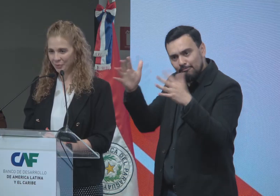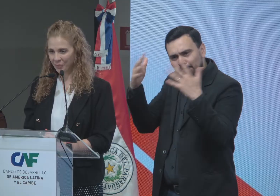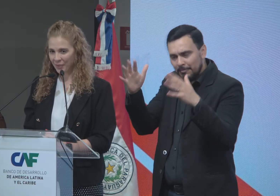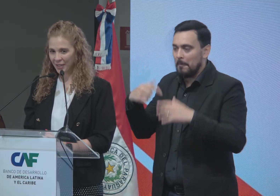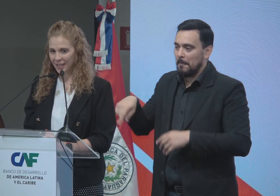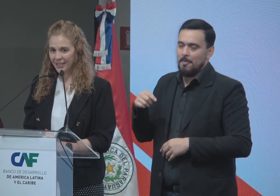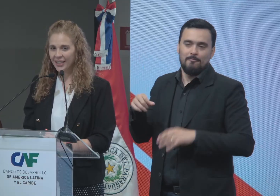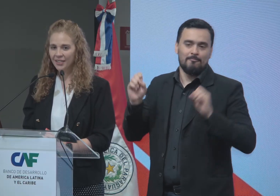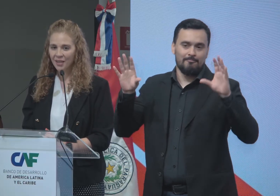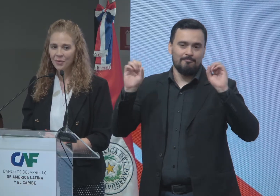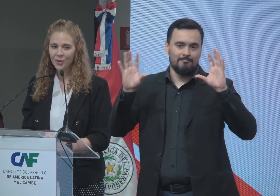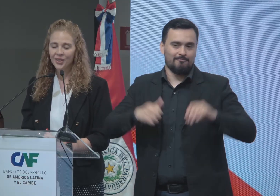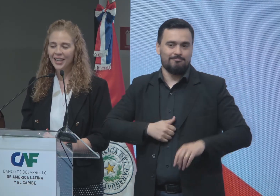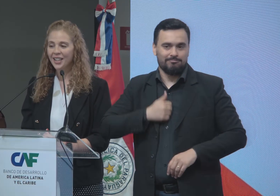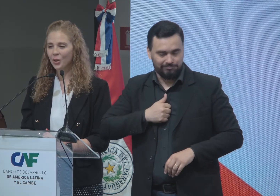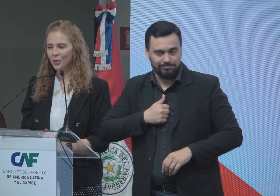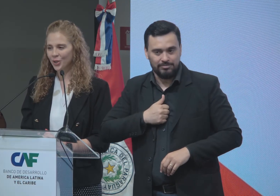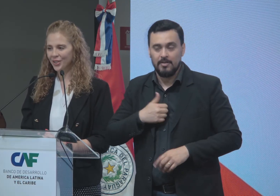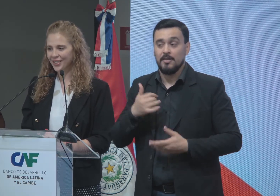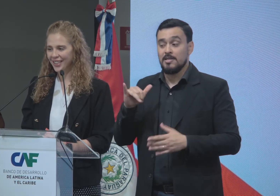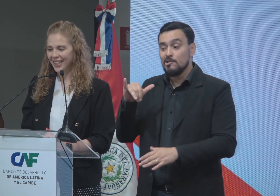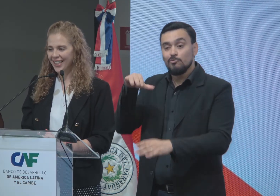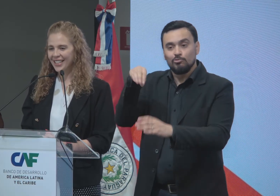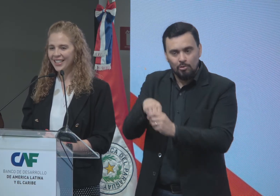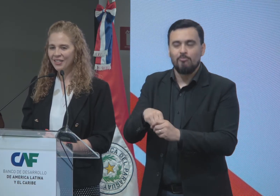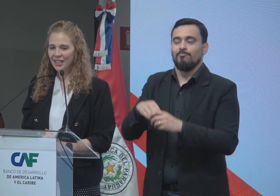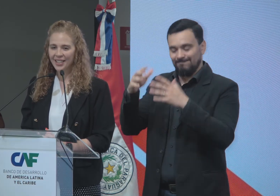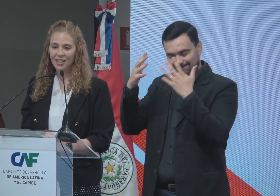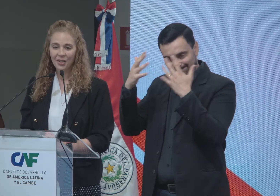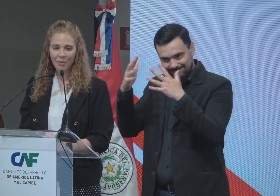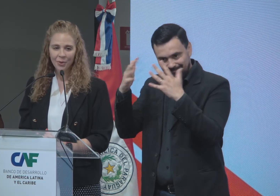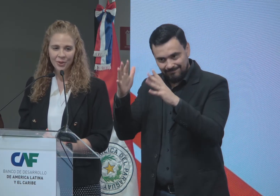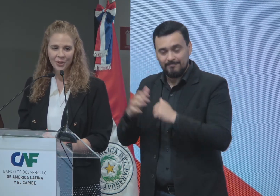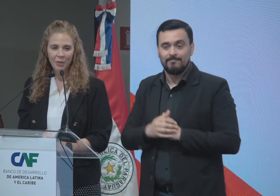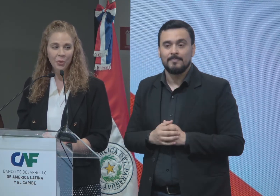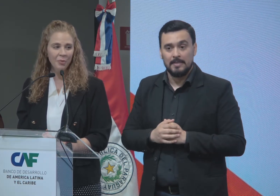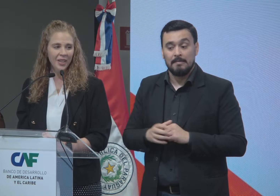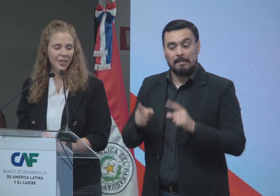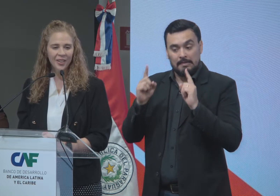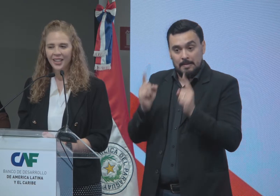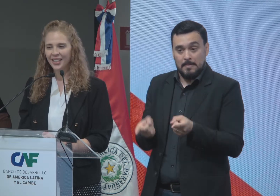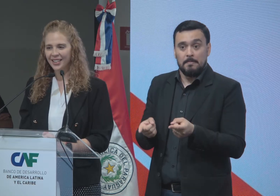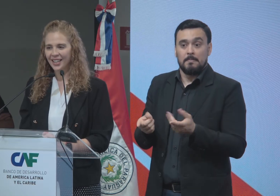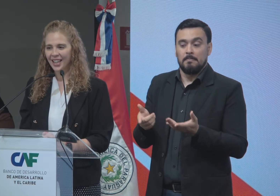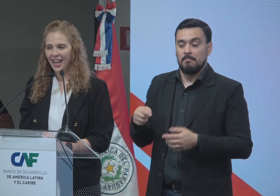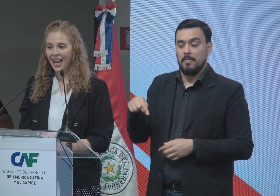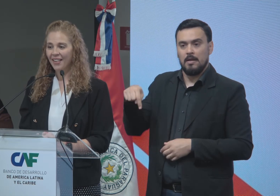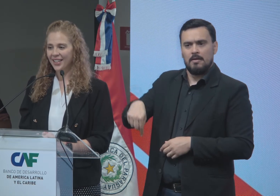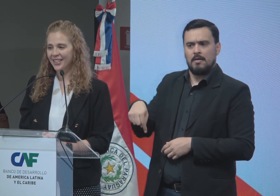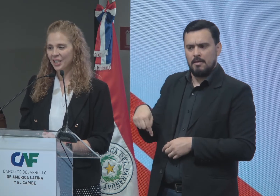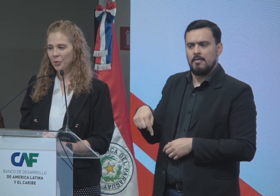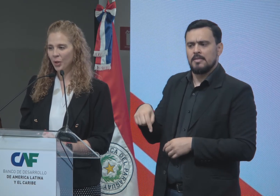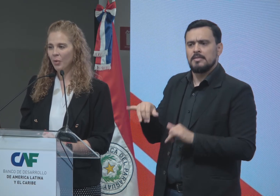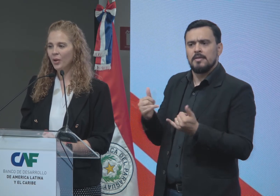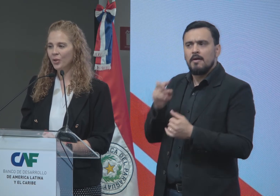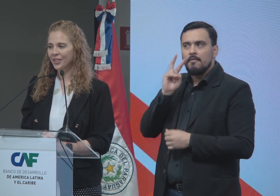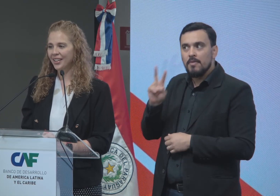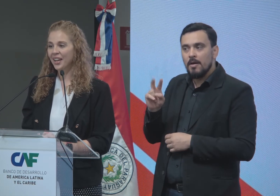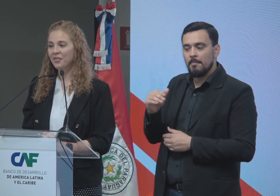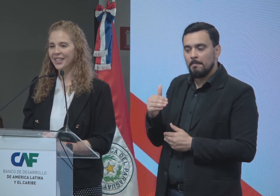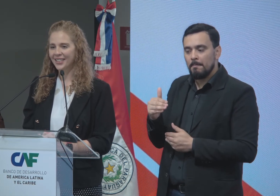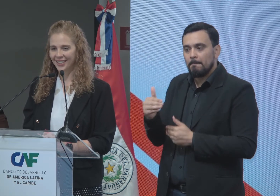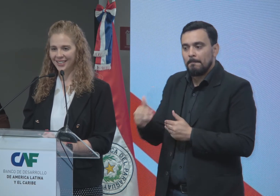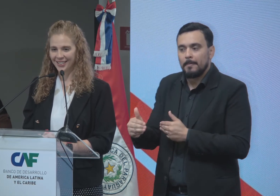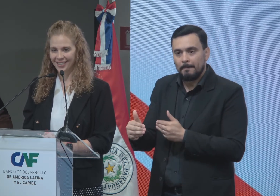celebración. Celebramos la inclusión y celebramos que por medio de este avance podemos acortar